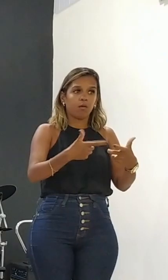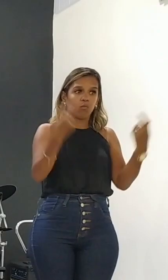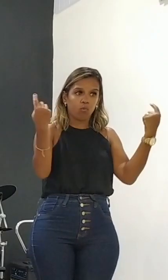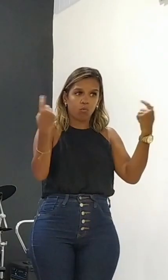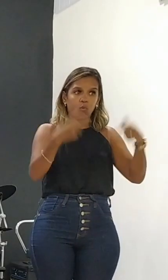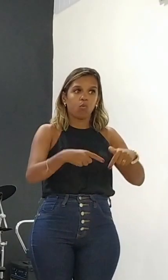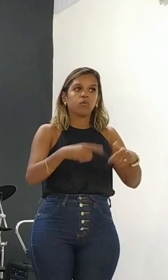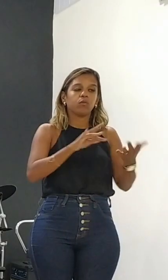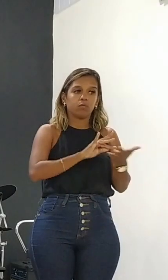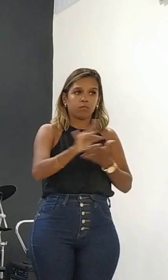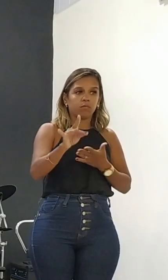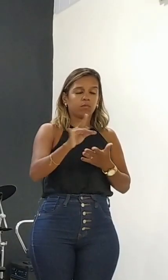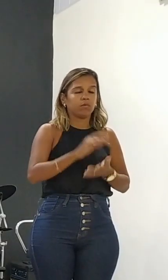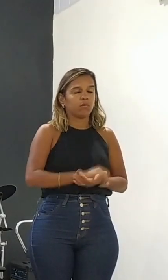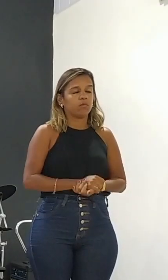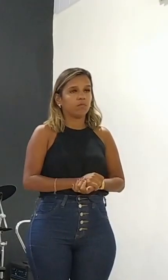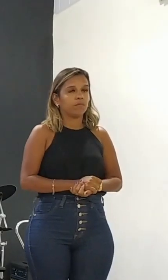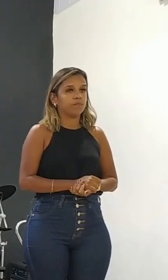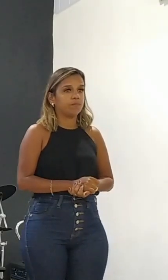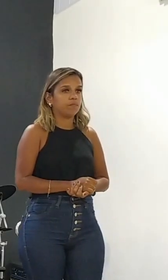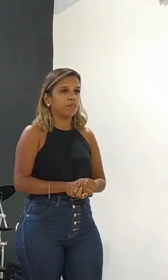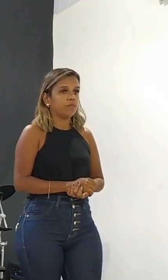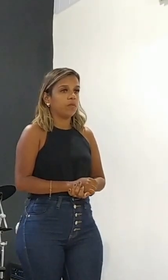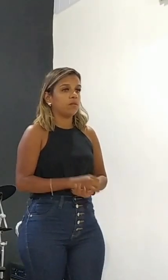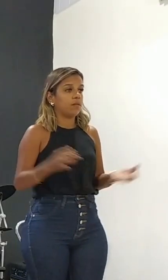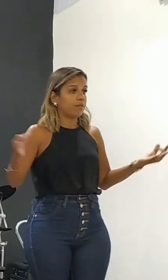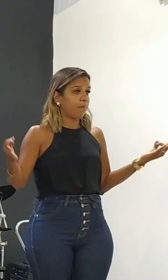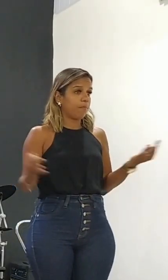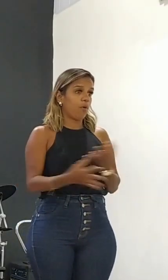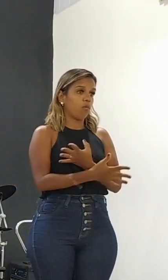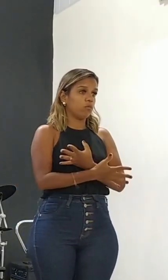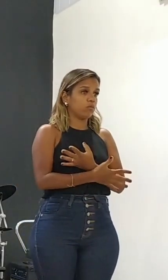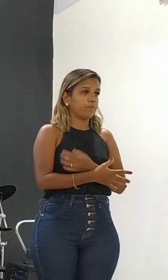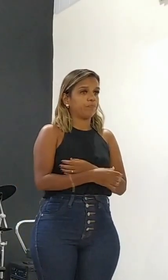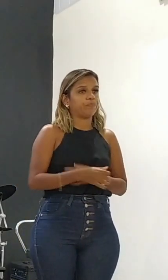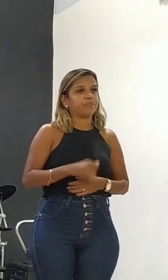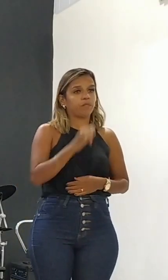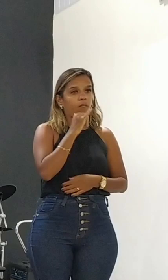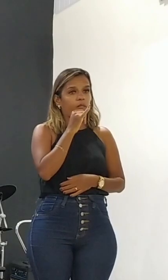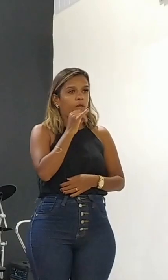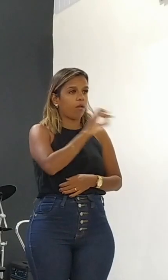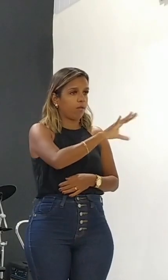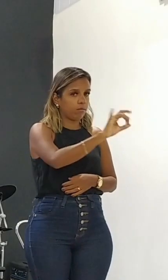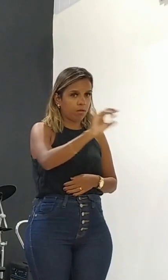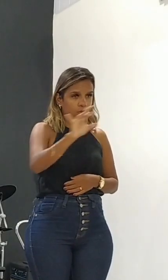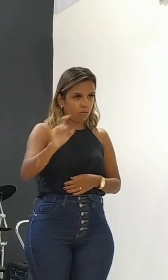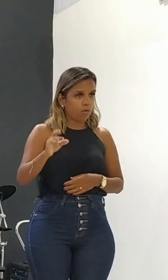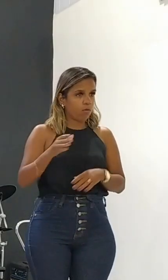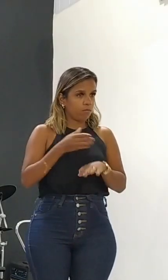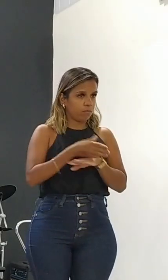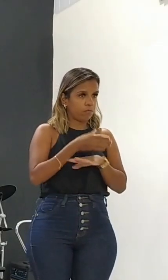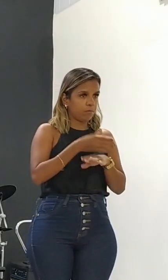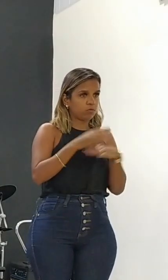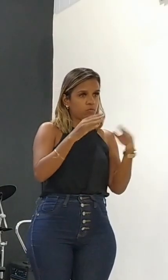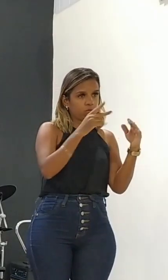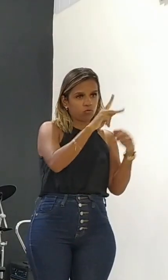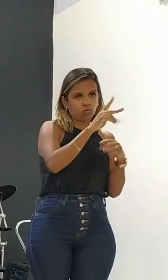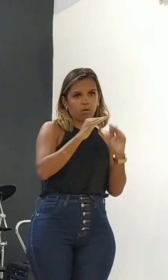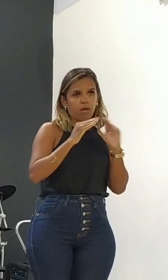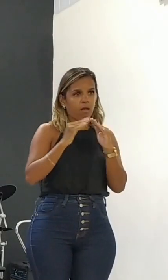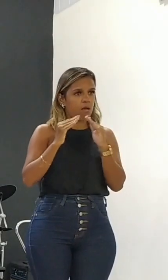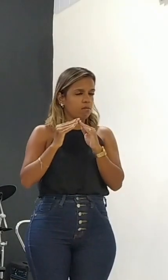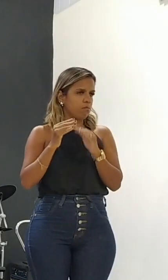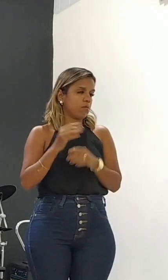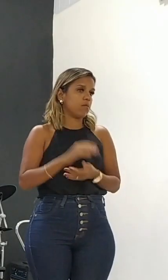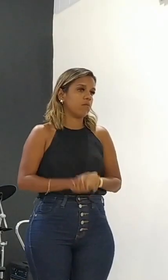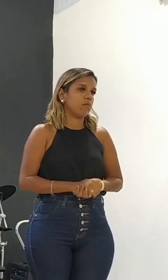nosso adversário, né? Quando a gente sai daqui, cada um vai para a sua casa, cada um vai viver a sua vida. Mas aí